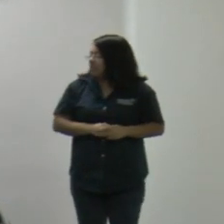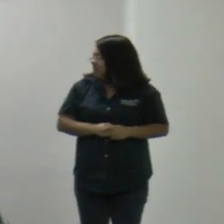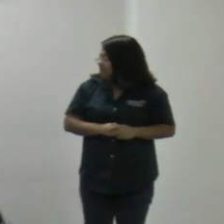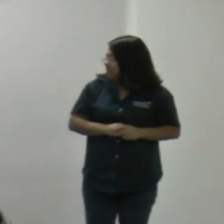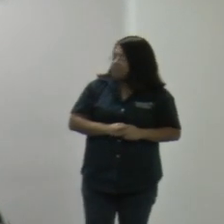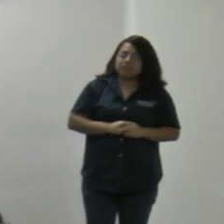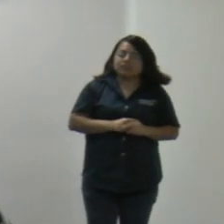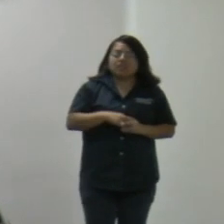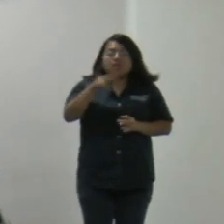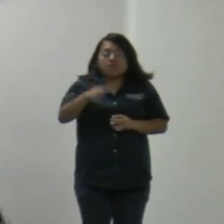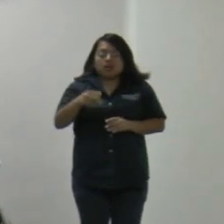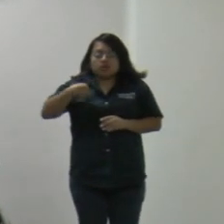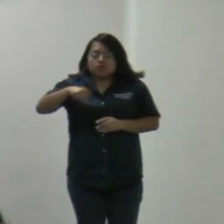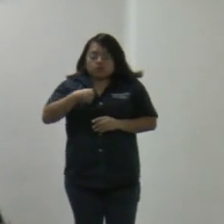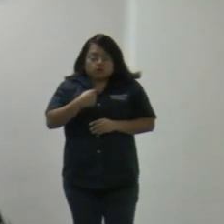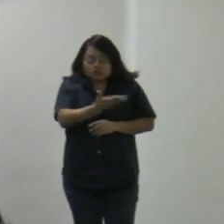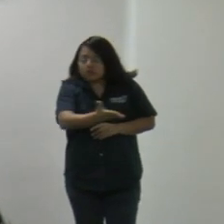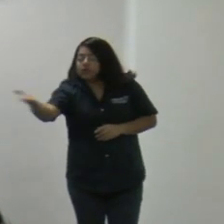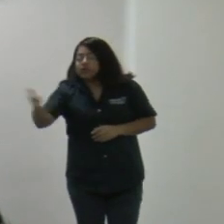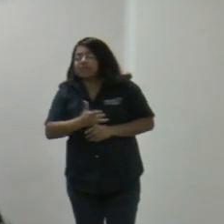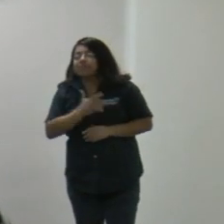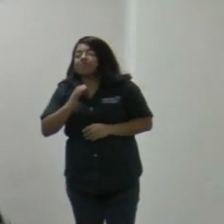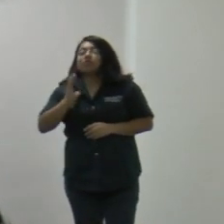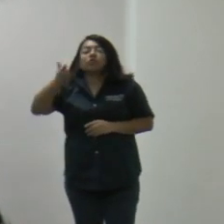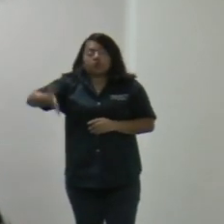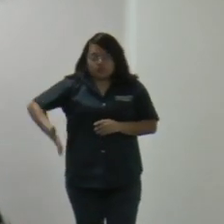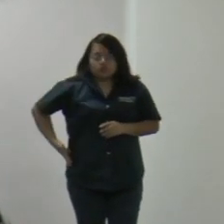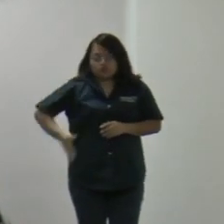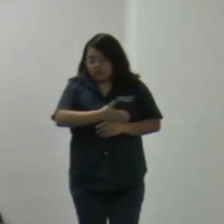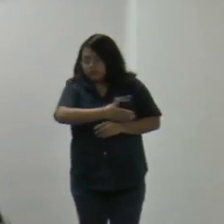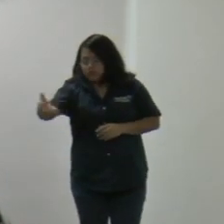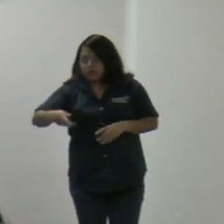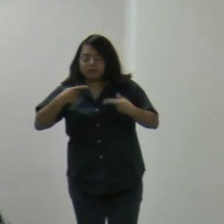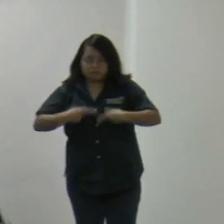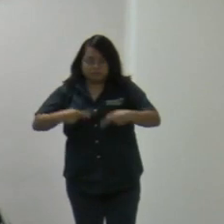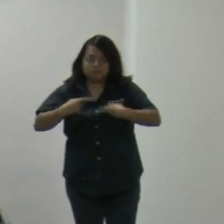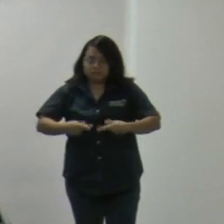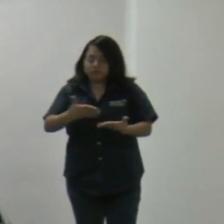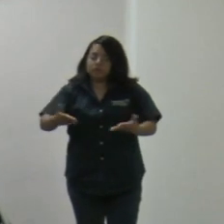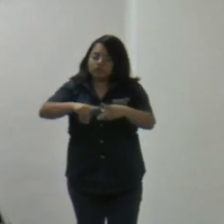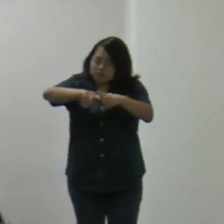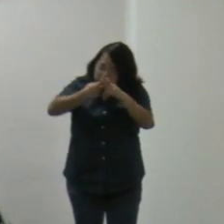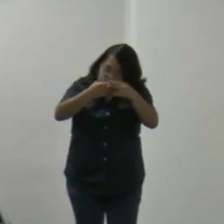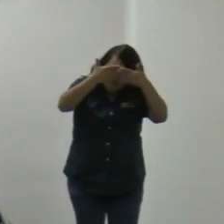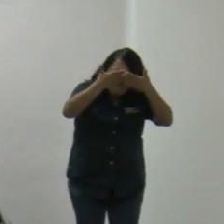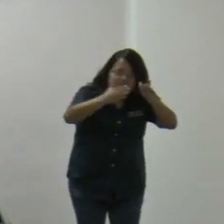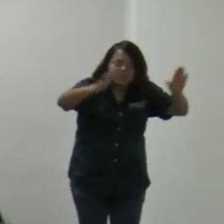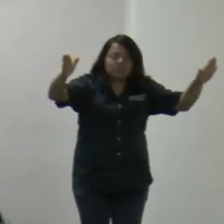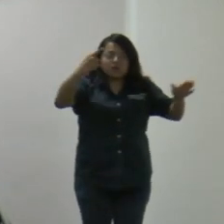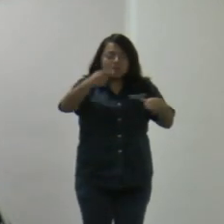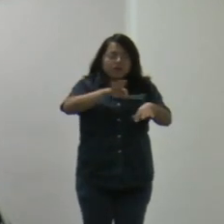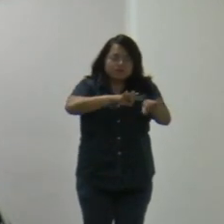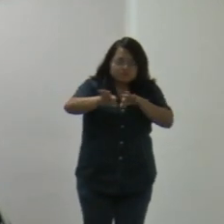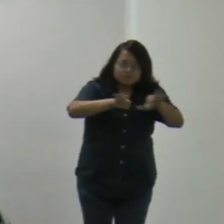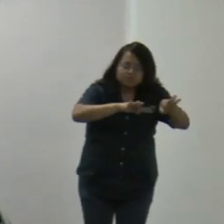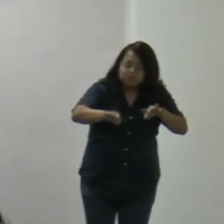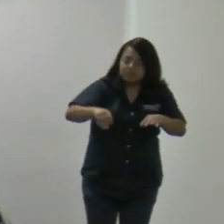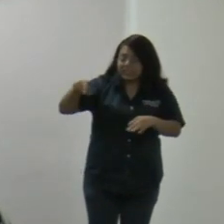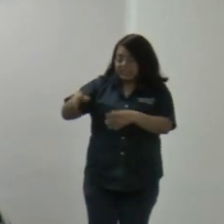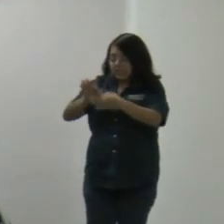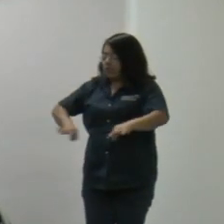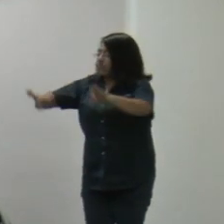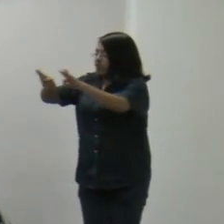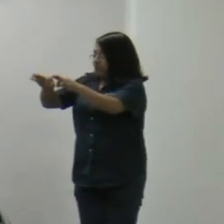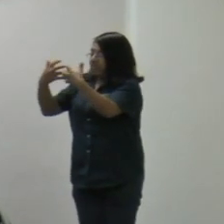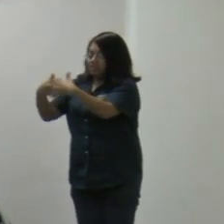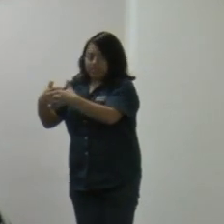No pudiésemos estar más orgullosos de estos seres humanos que abren brecha en esta importante empresa.